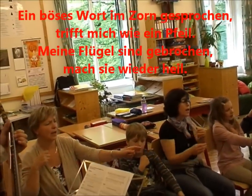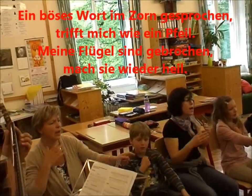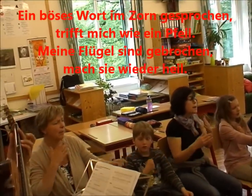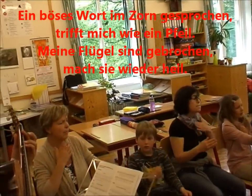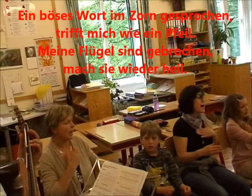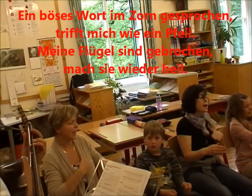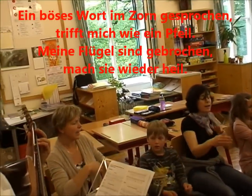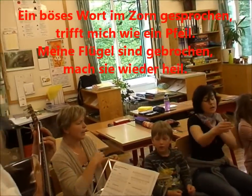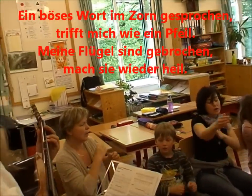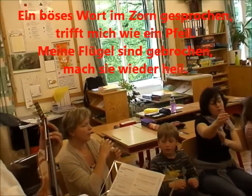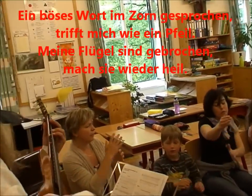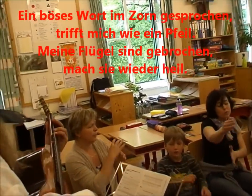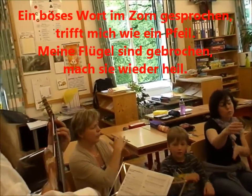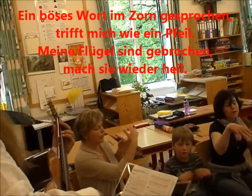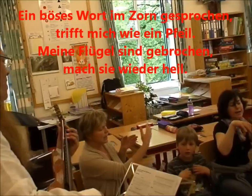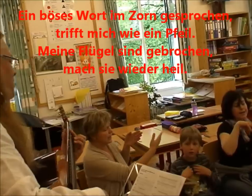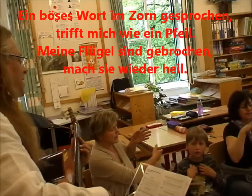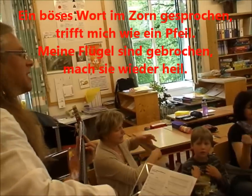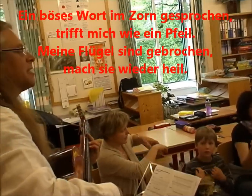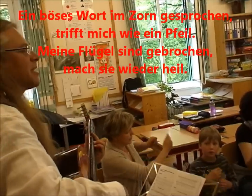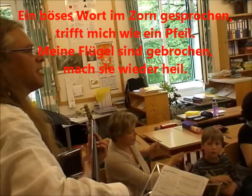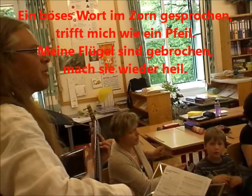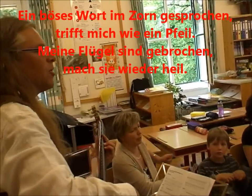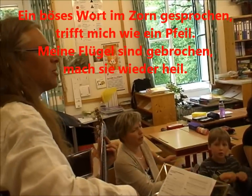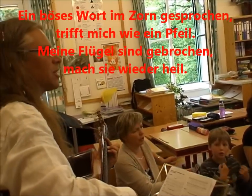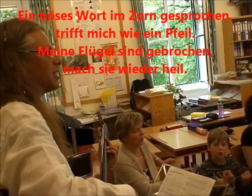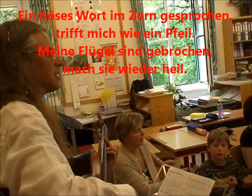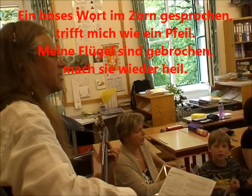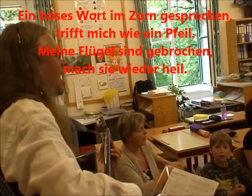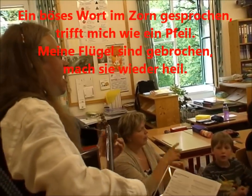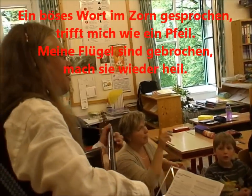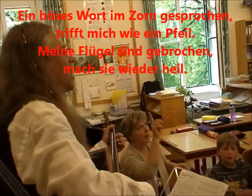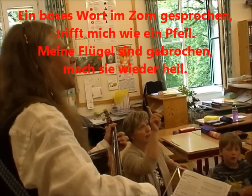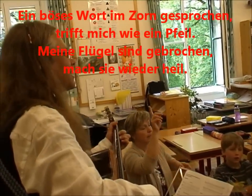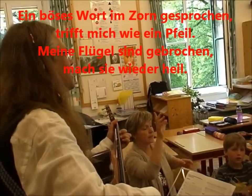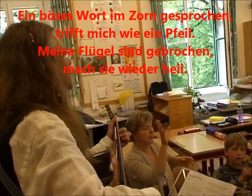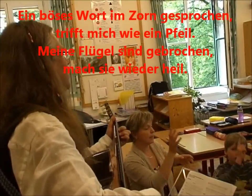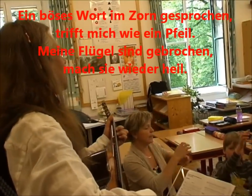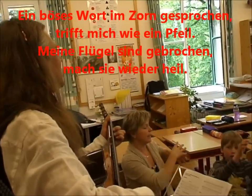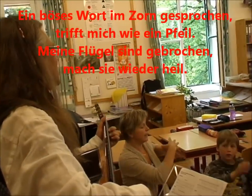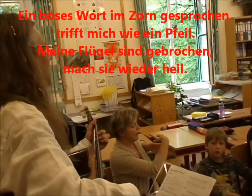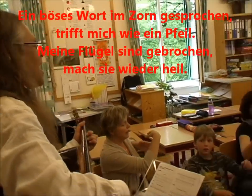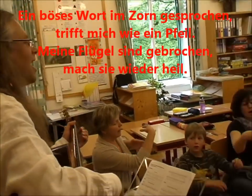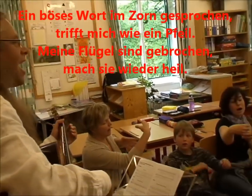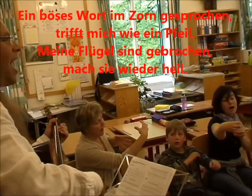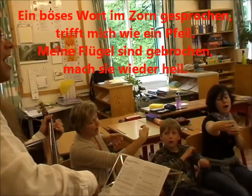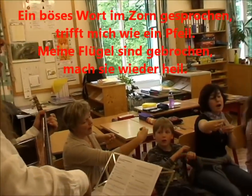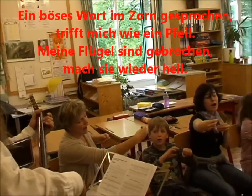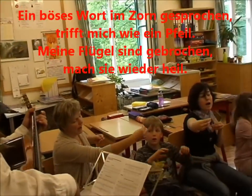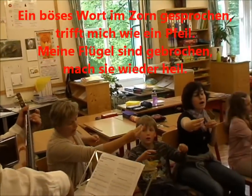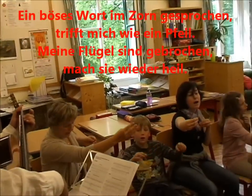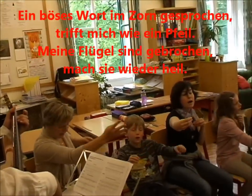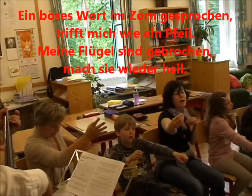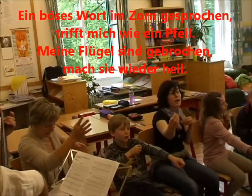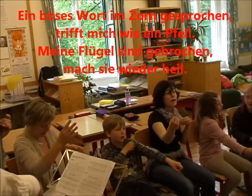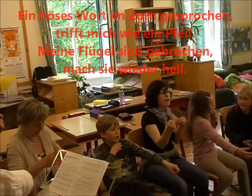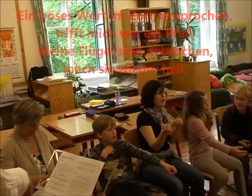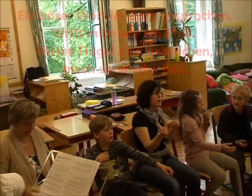meine Flügel sind gebrochen, lass sie wieder heim.